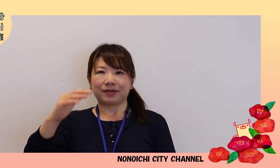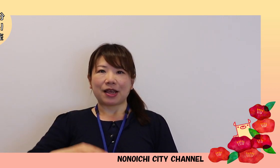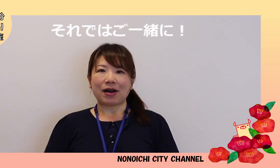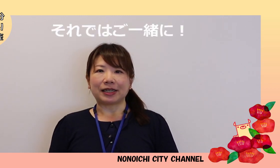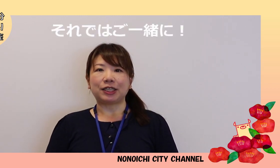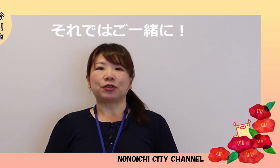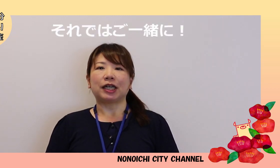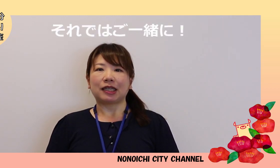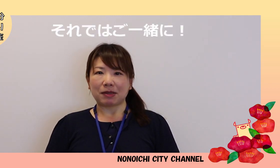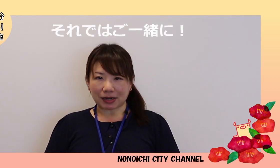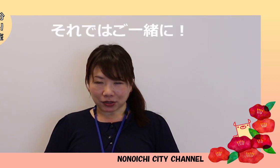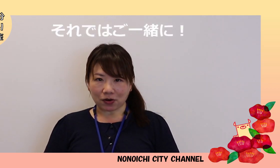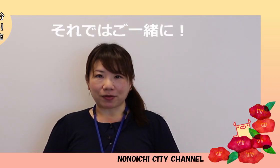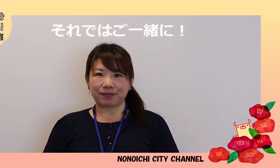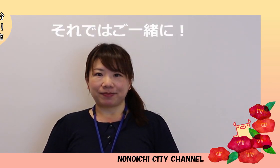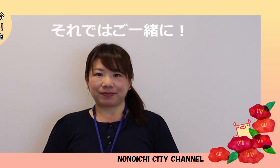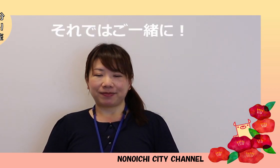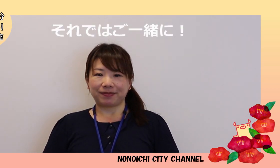では一緒にやってみましょう。